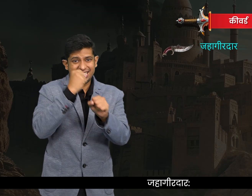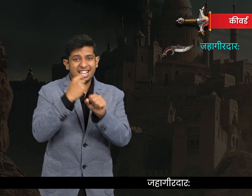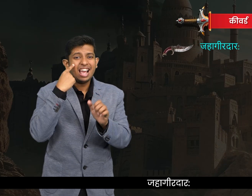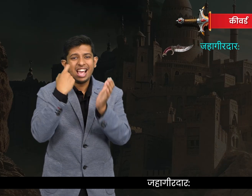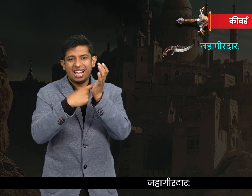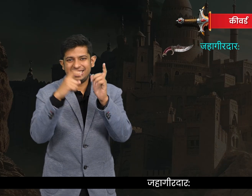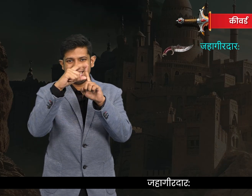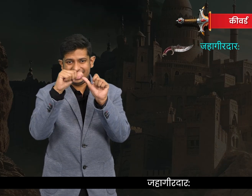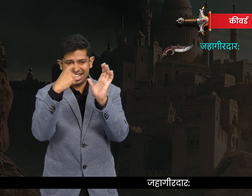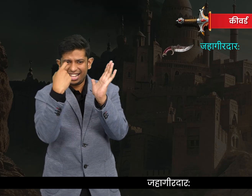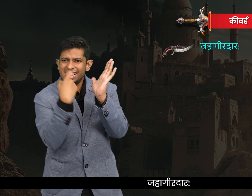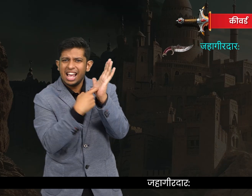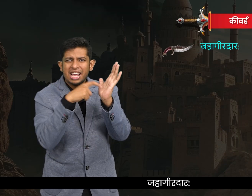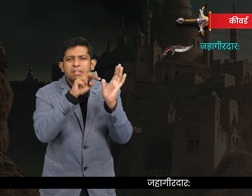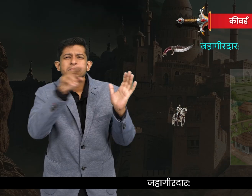जहागीरदार